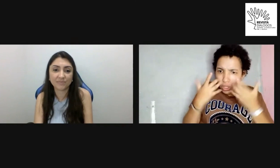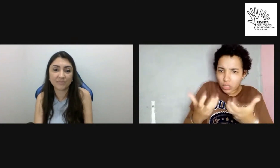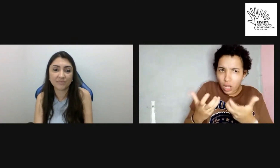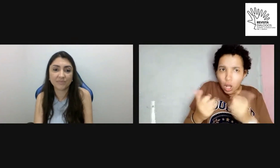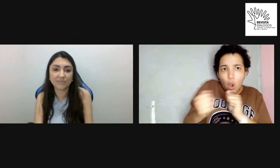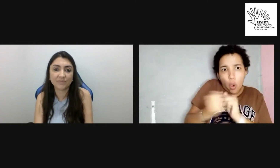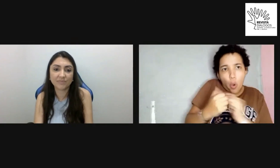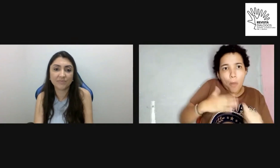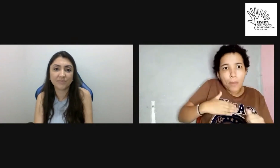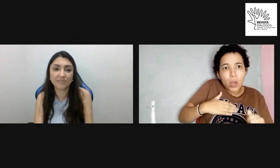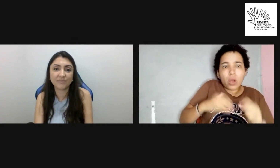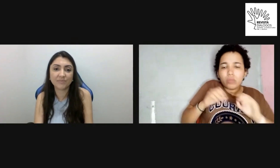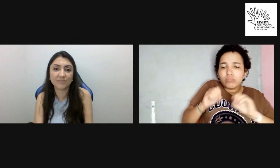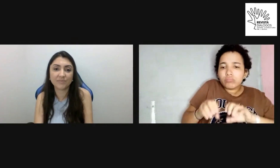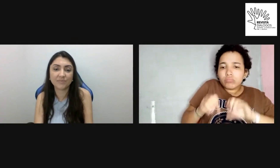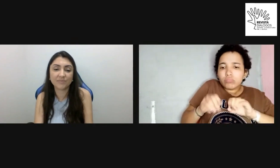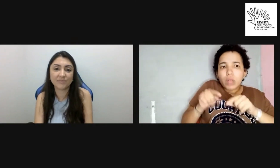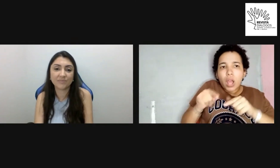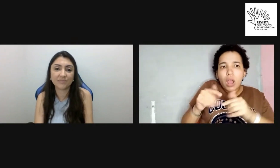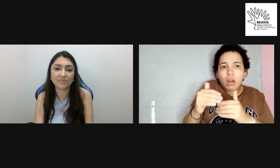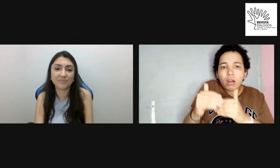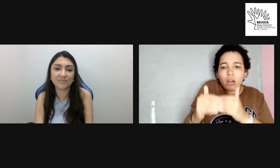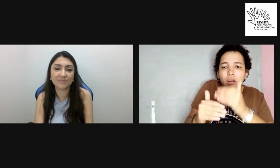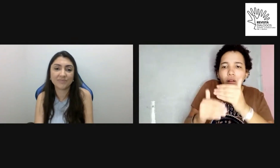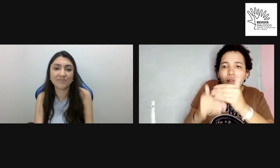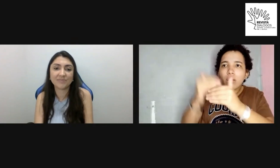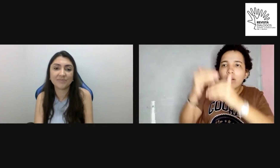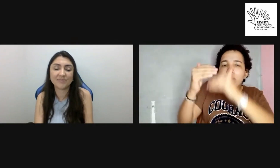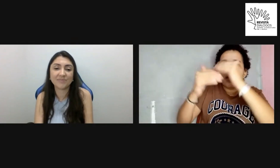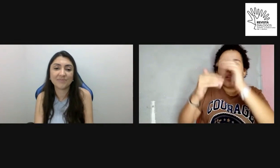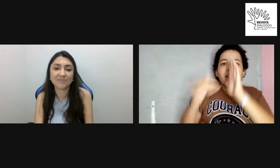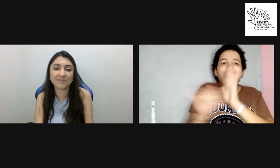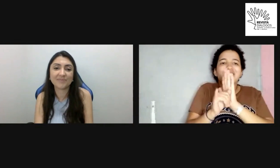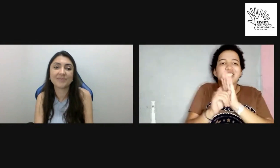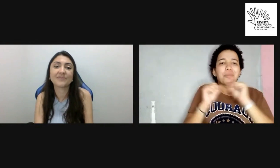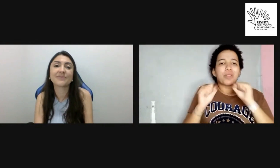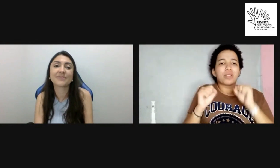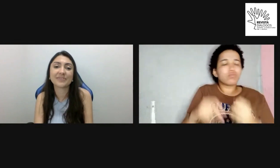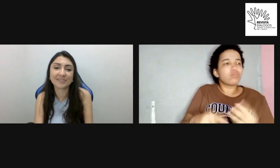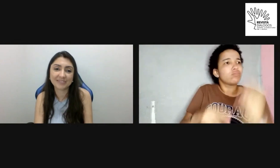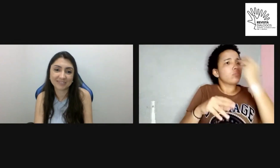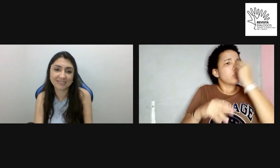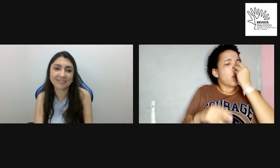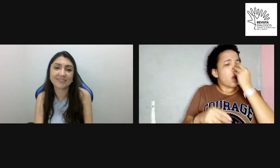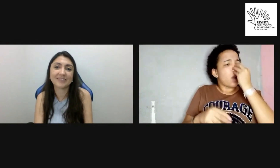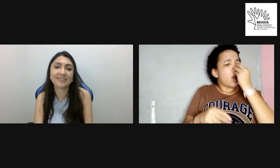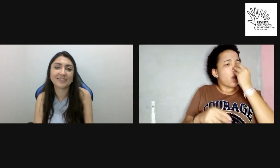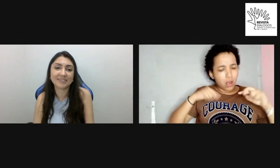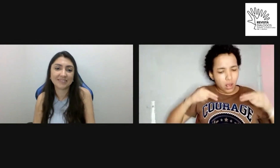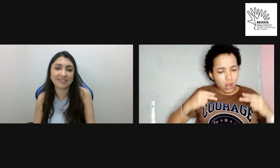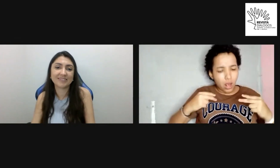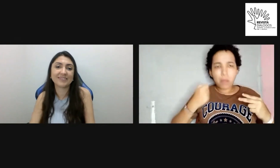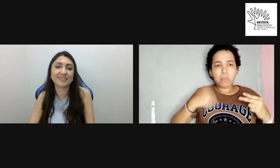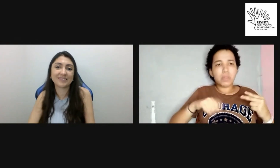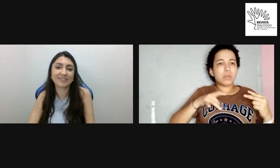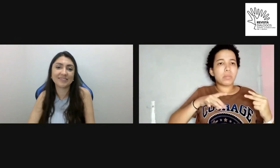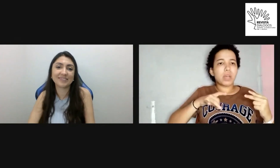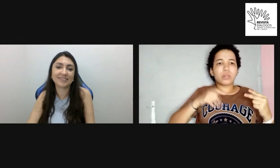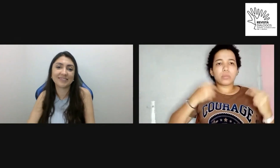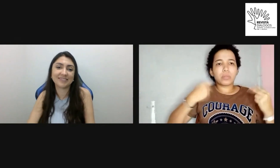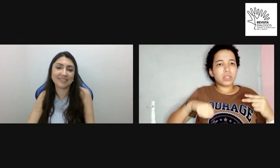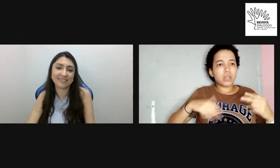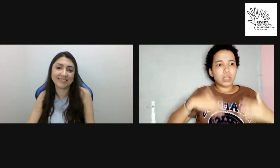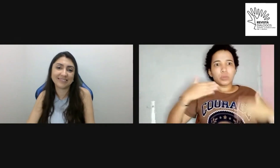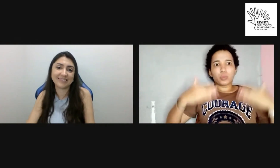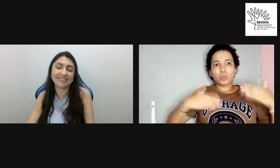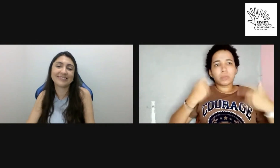teatro comigo. E com isso ensiná-las a desenvolver sua identidade também. Elas perceberem